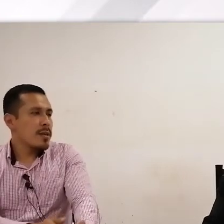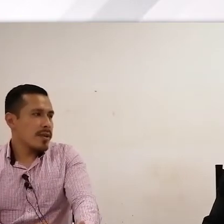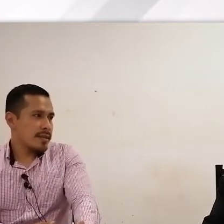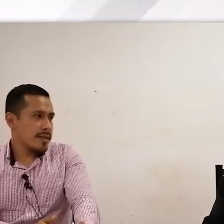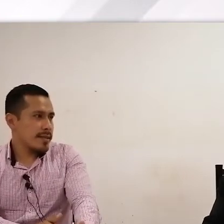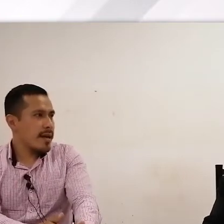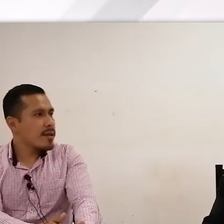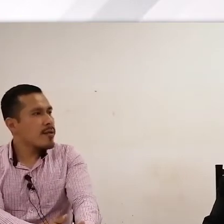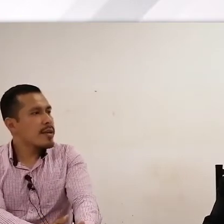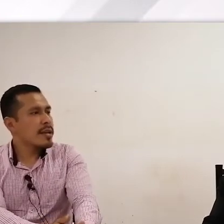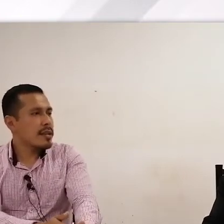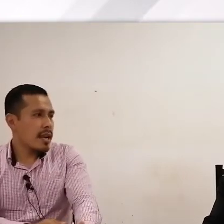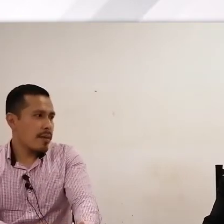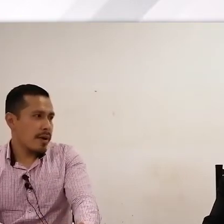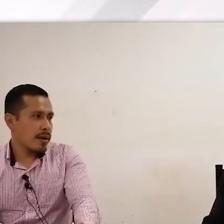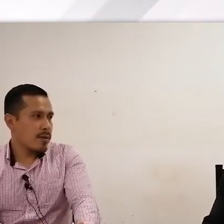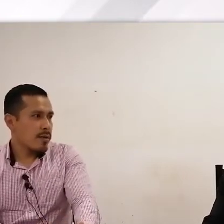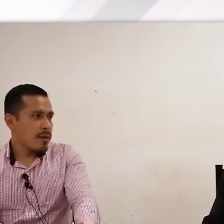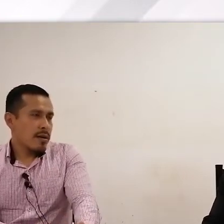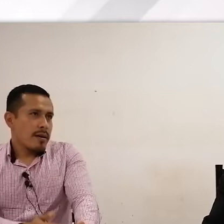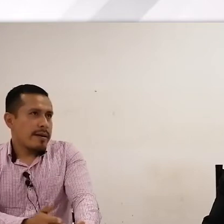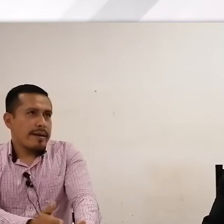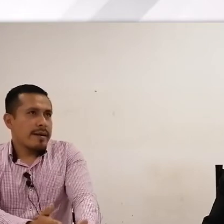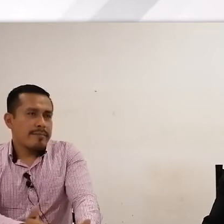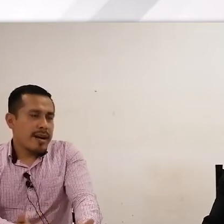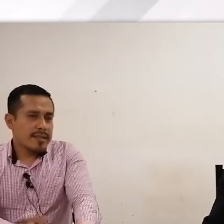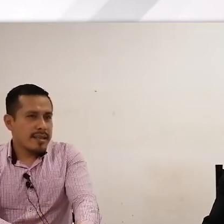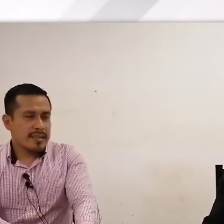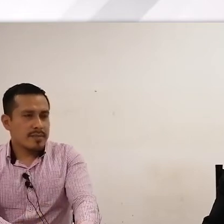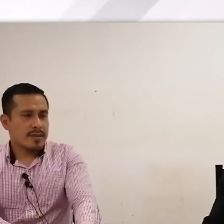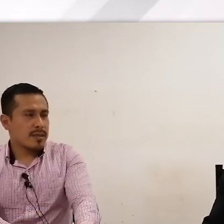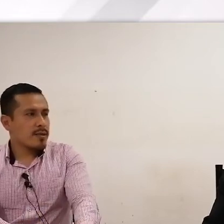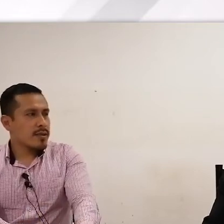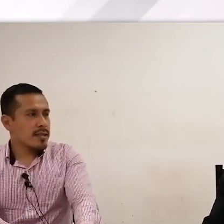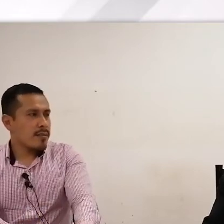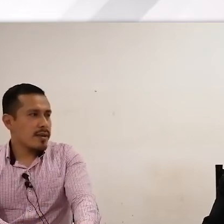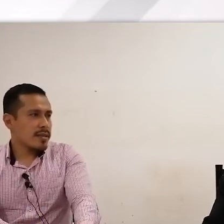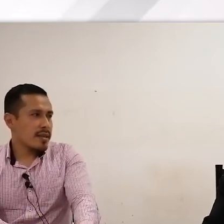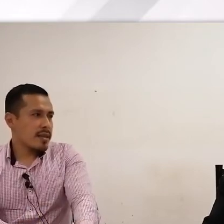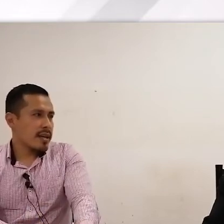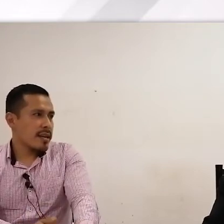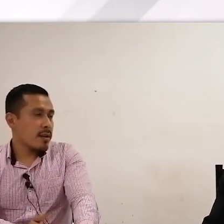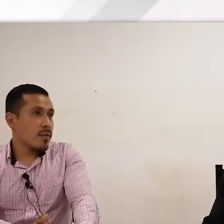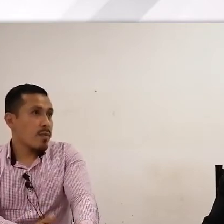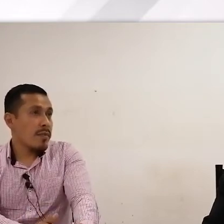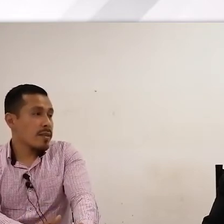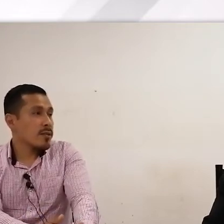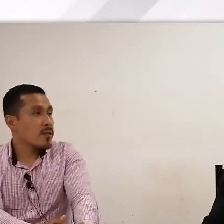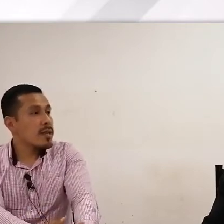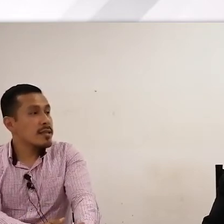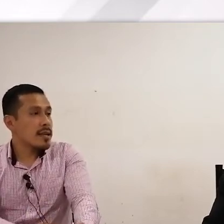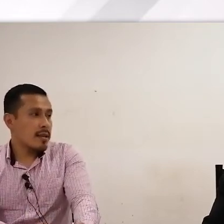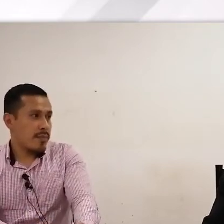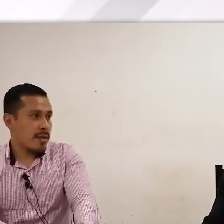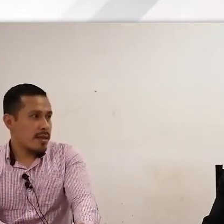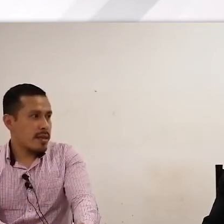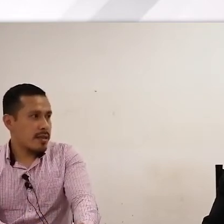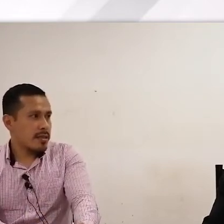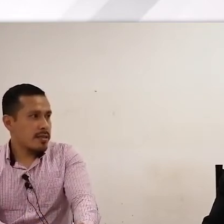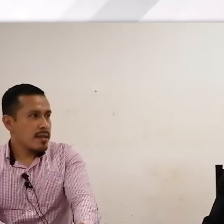óptimo, siempre es necesario ir de la mano. Más en estas personas con discapacidad que en algún momento suelen